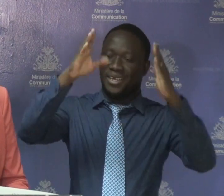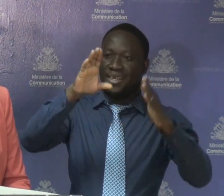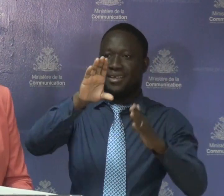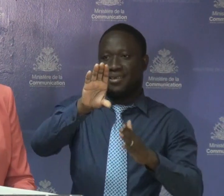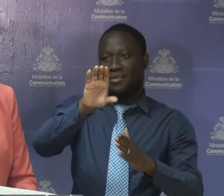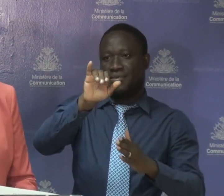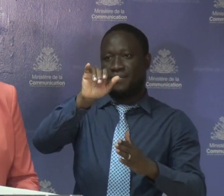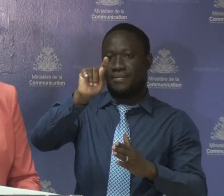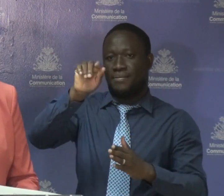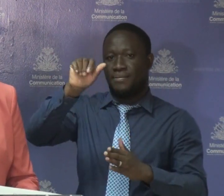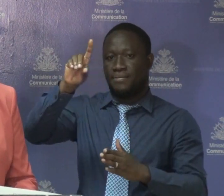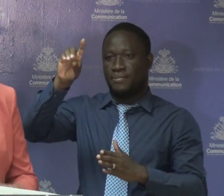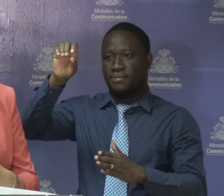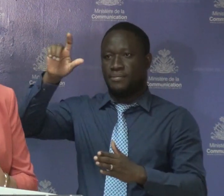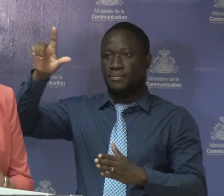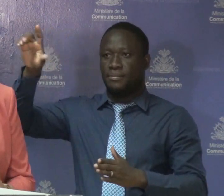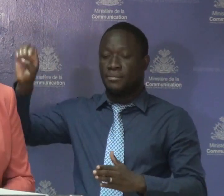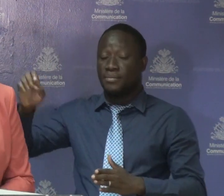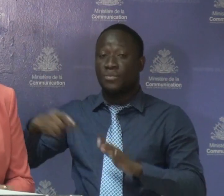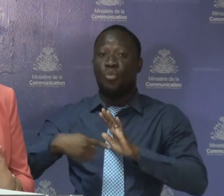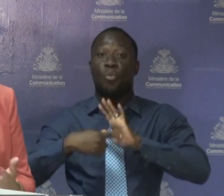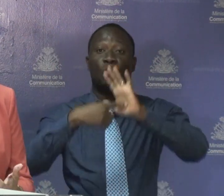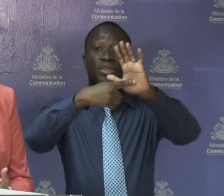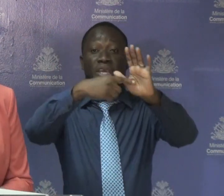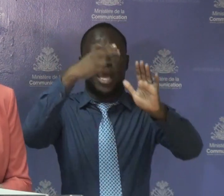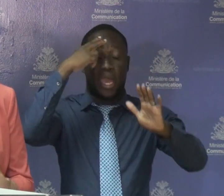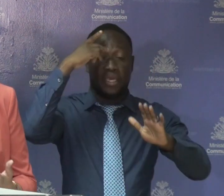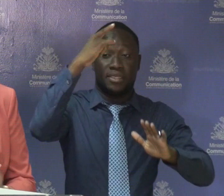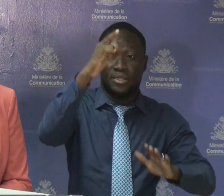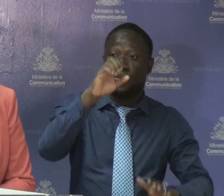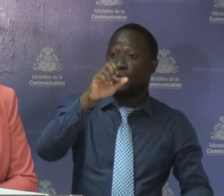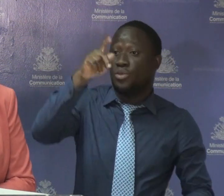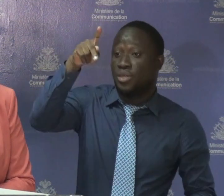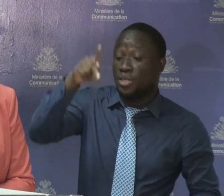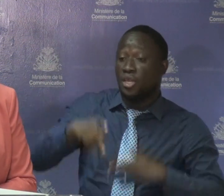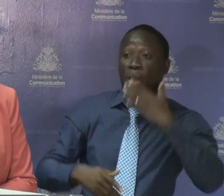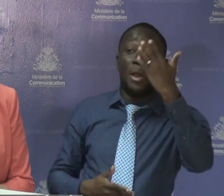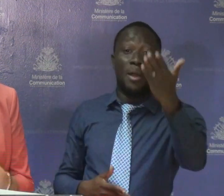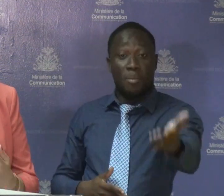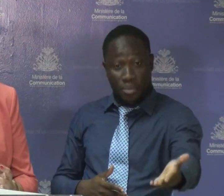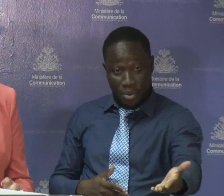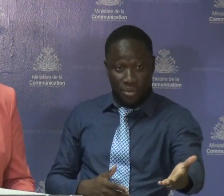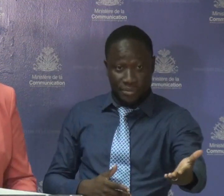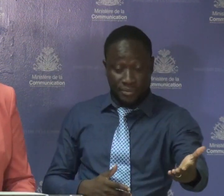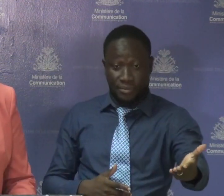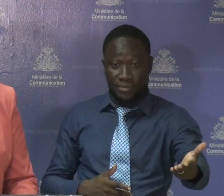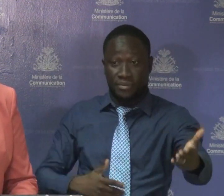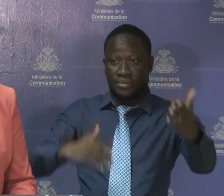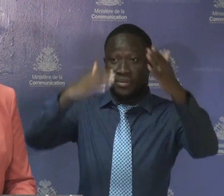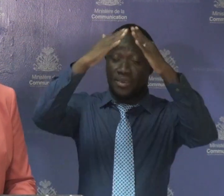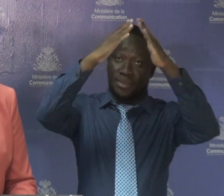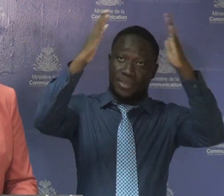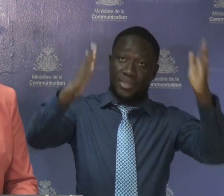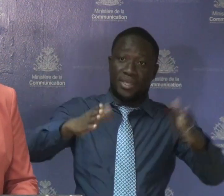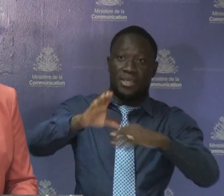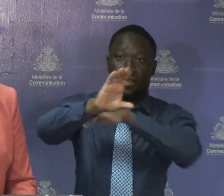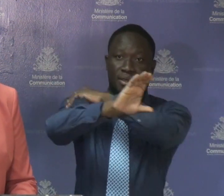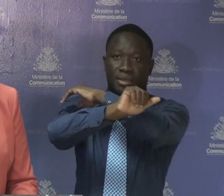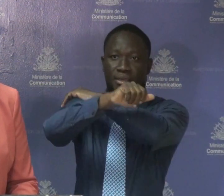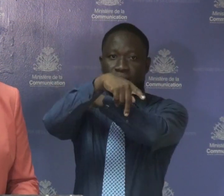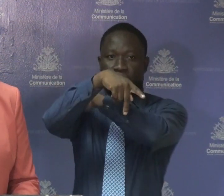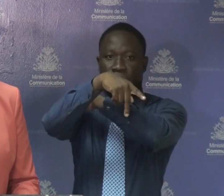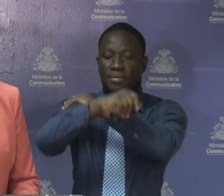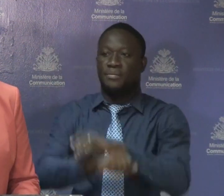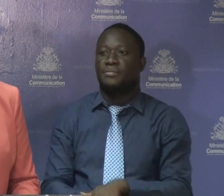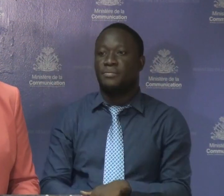dit moi ça que tu as besoin de filmer pour montrer Haïti tiens bon OK d'accord puis bel héritage que nous gagnons tout qui c'est la citadel du roi